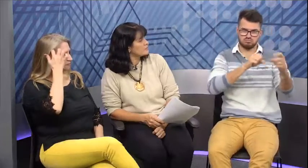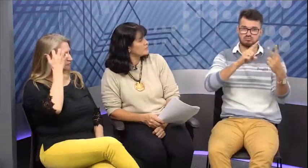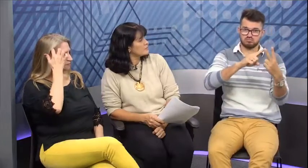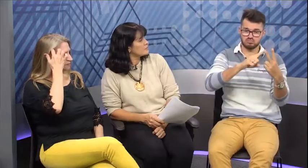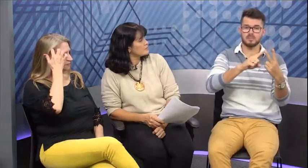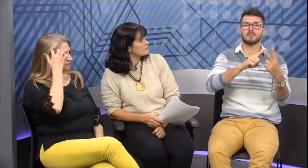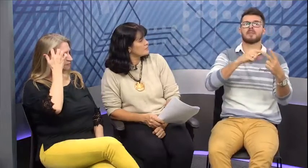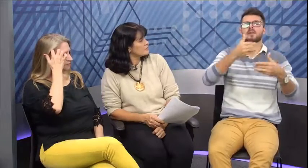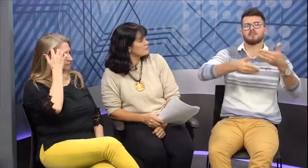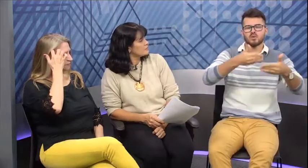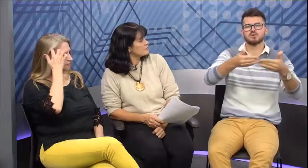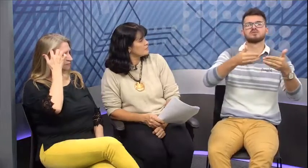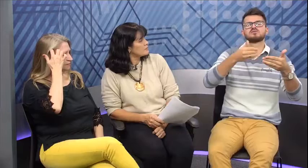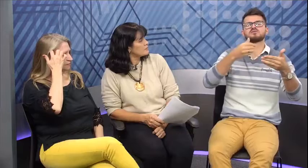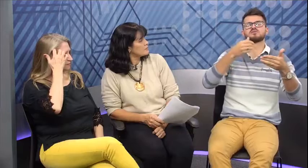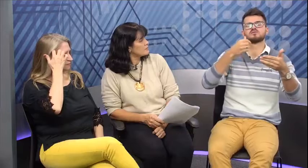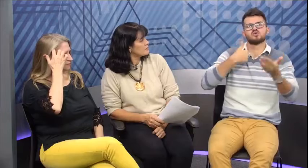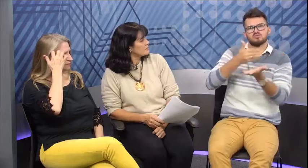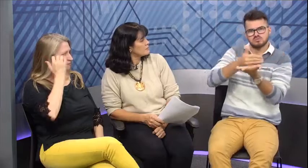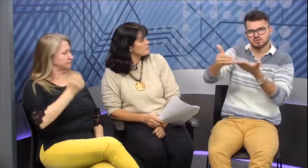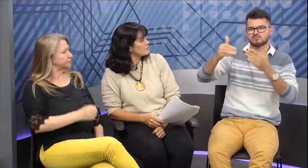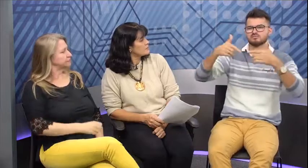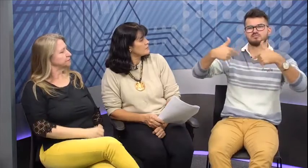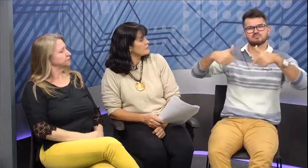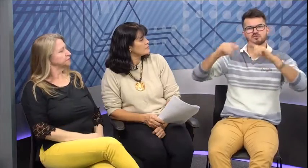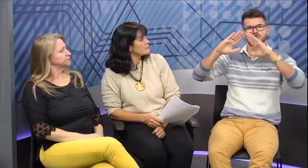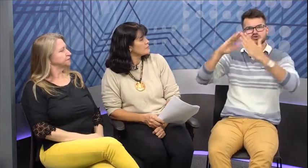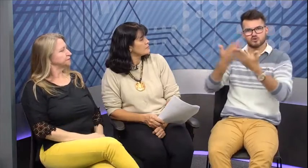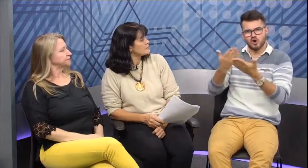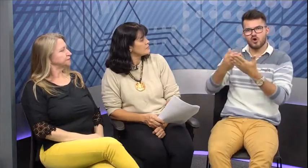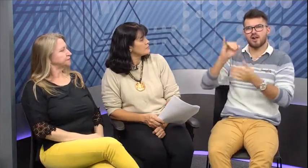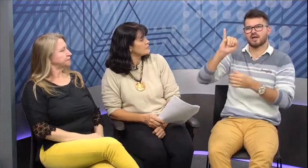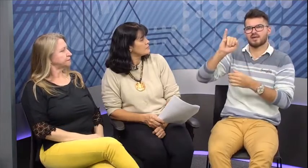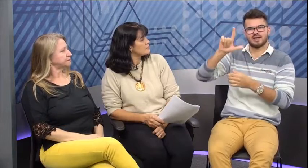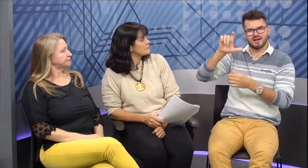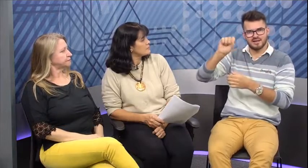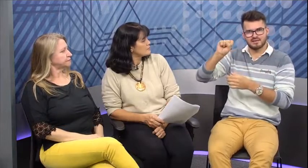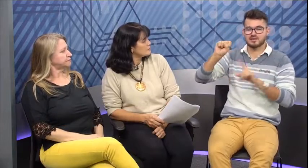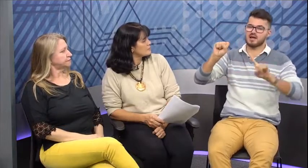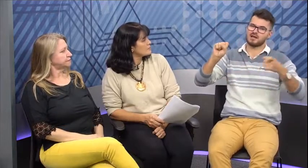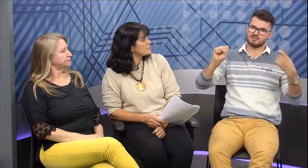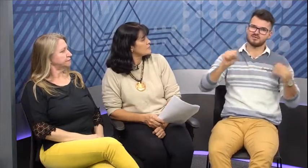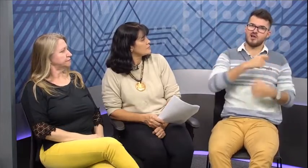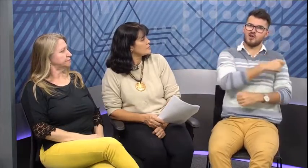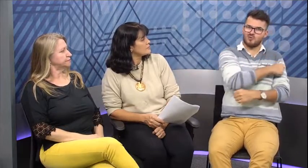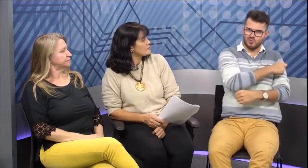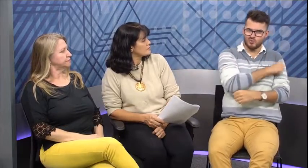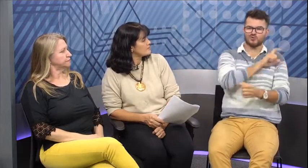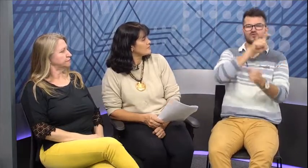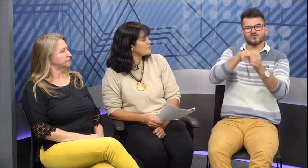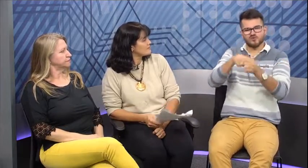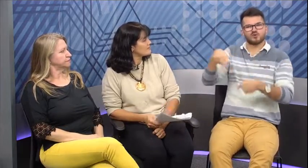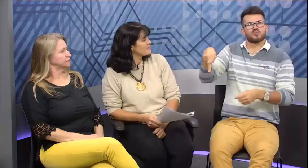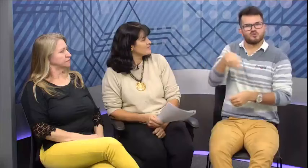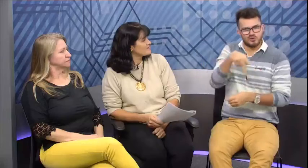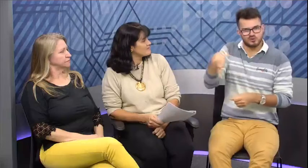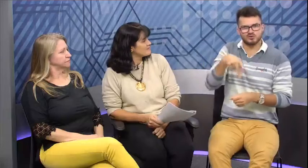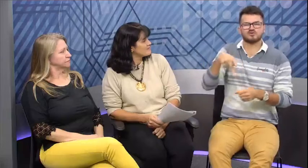tenho duas graduações. E aí, depois eu comecei a trabalhar no Willis, na escola, eu era aluno, e voltei